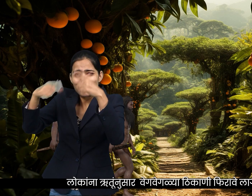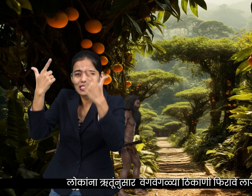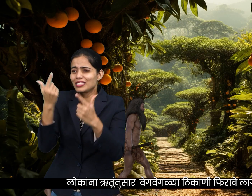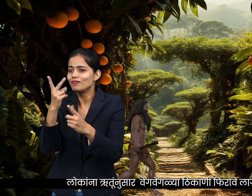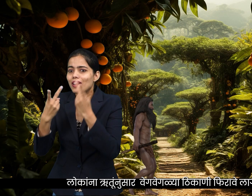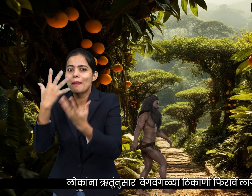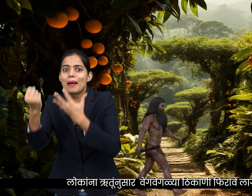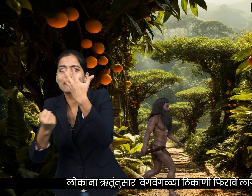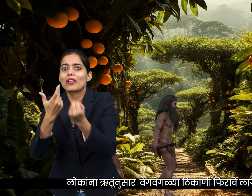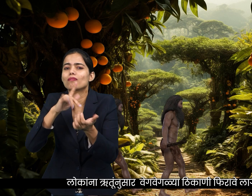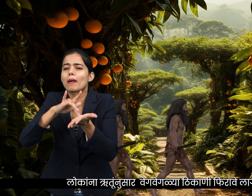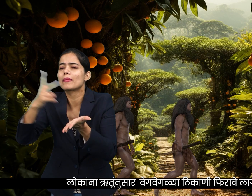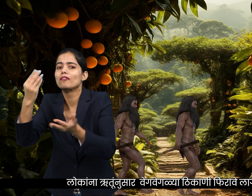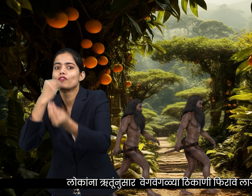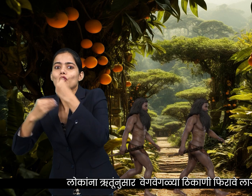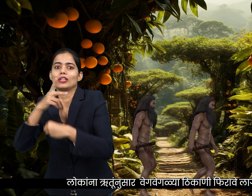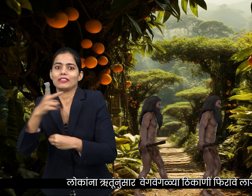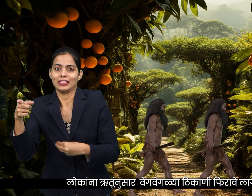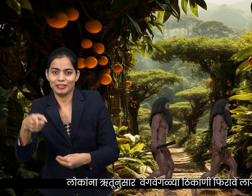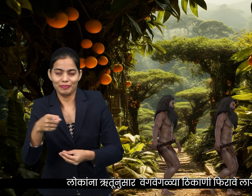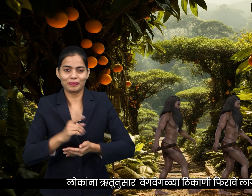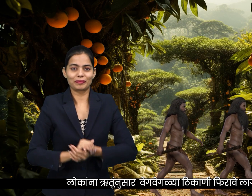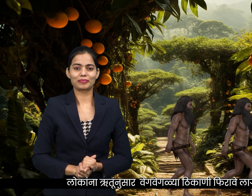ऋतूनुसार वेगवेगळ्या ठिकाणी फिरावे लागत असे.